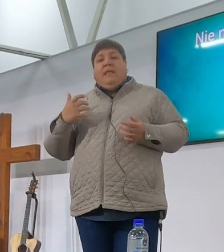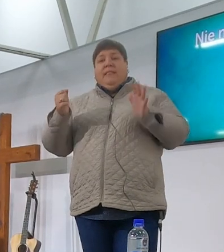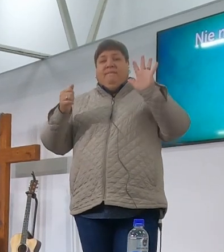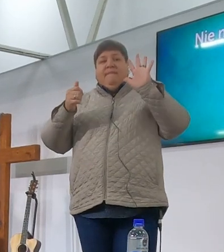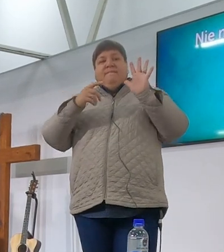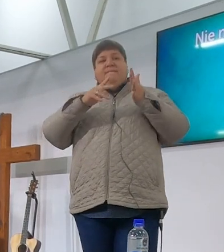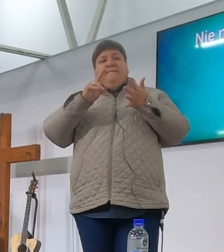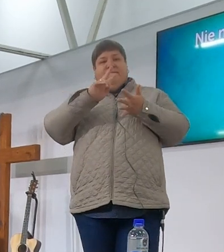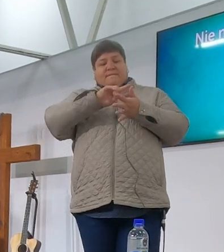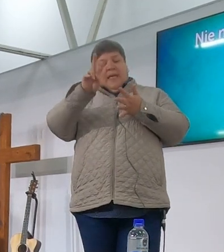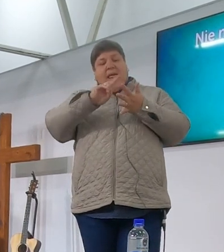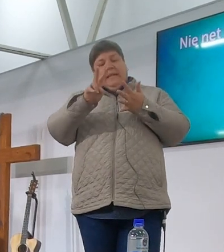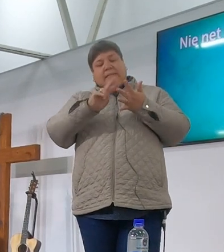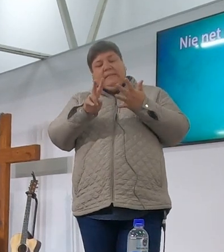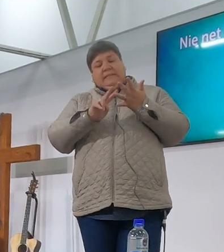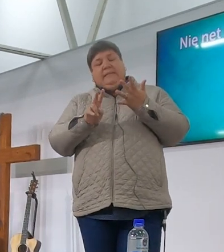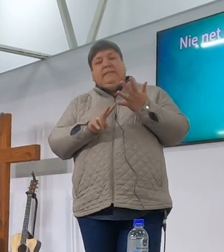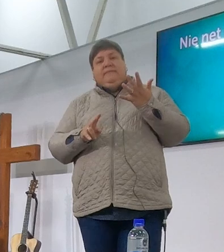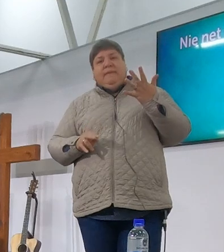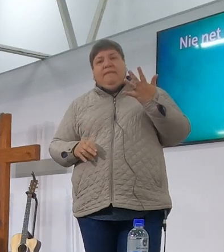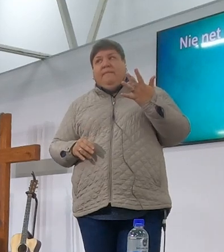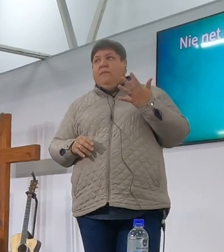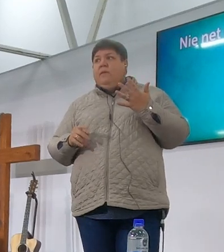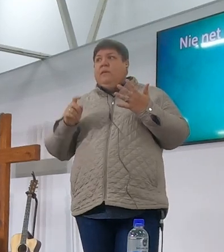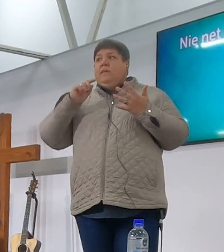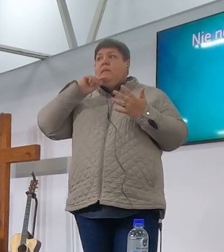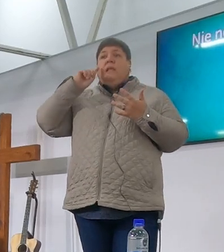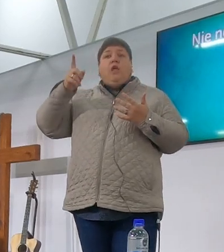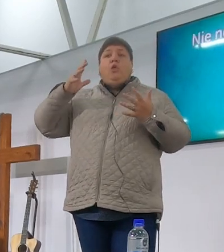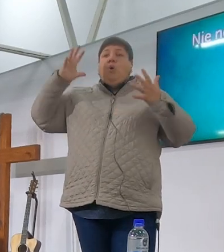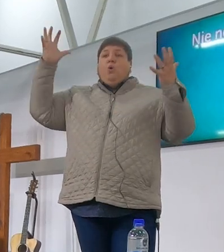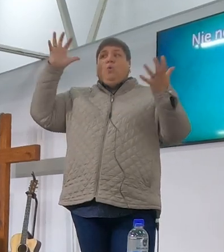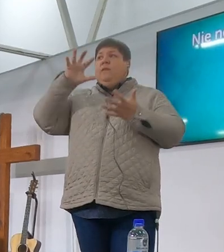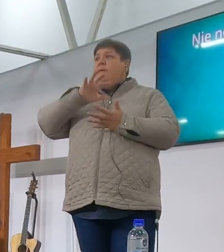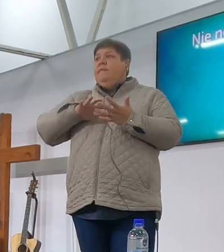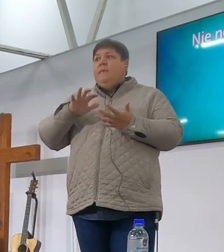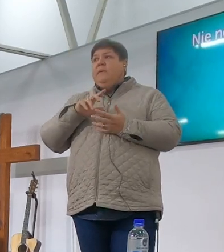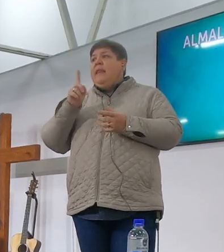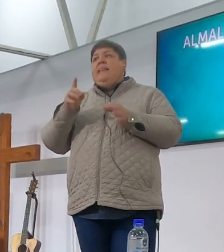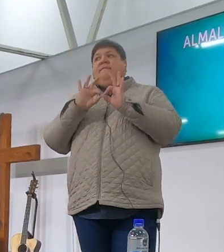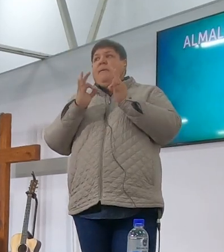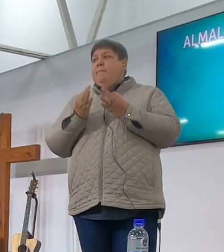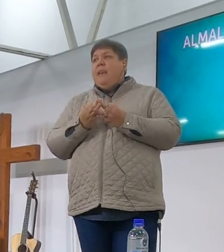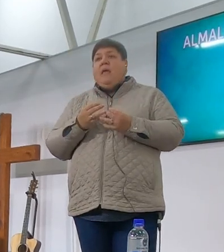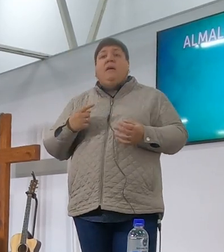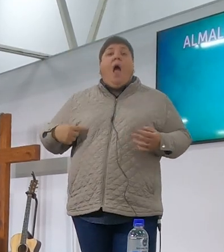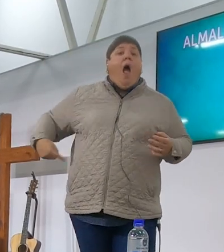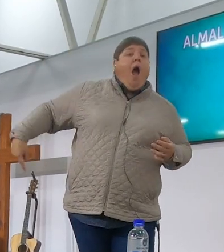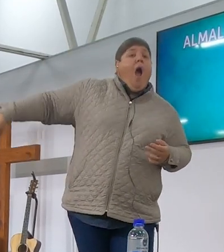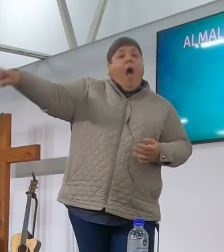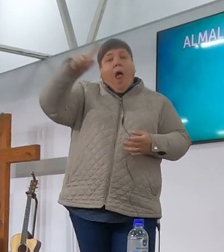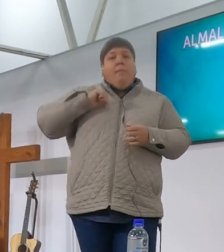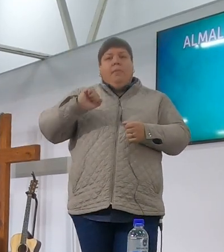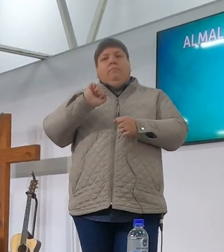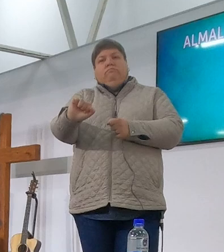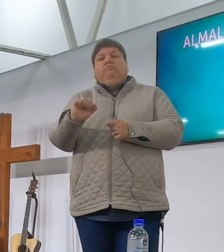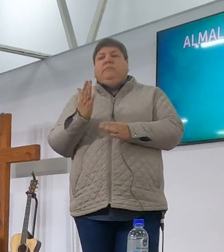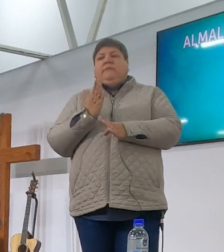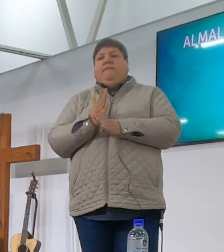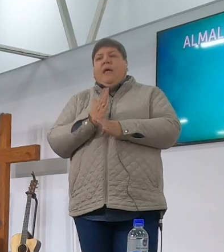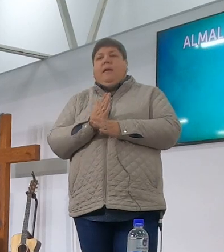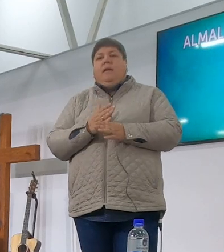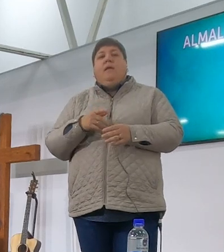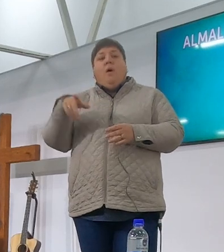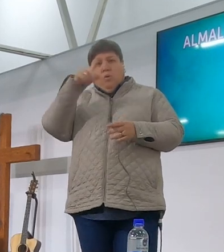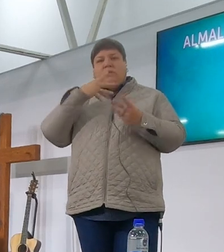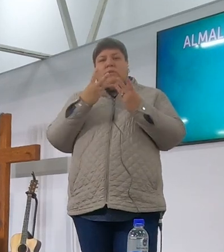verse. Wel, dis nie net die ouers nie, dis nie net die grootouers se werk nie, dis nie net die familie se werk nie, dis, sê